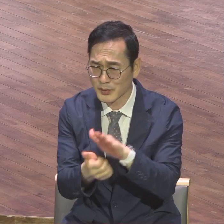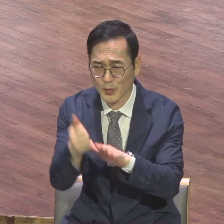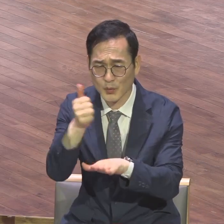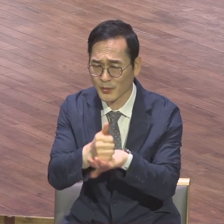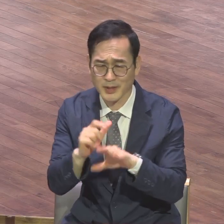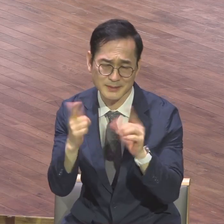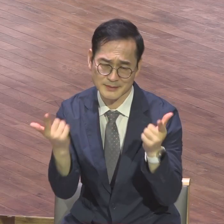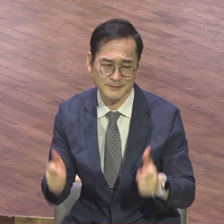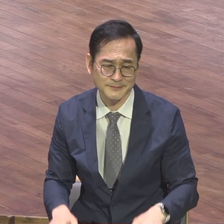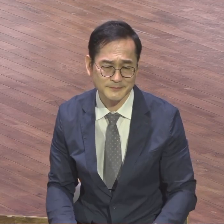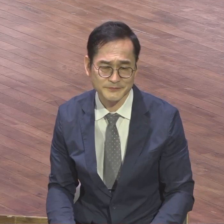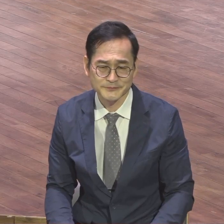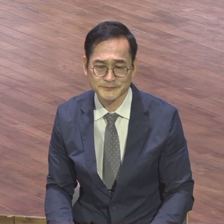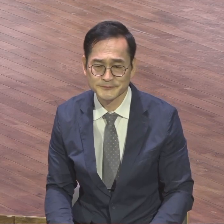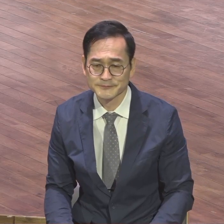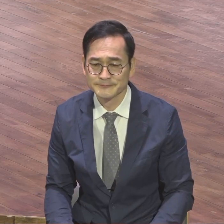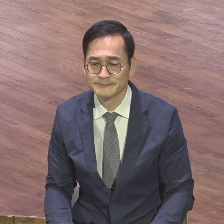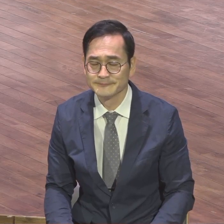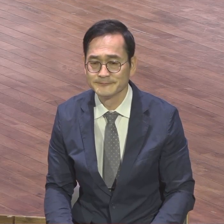사니까